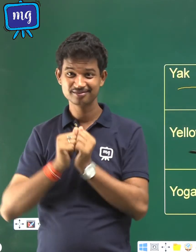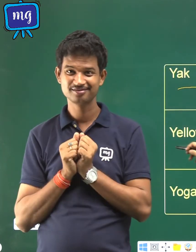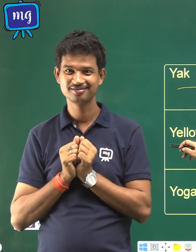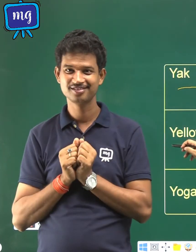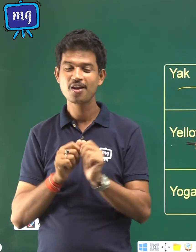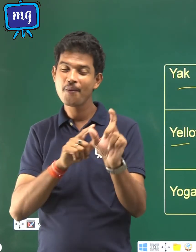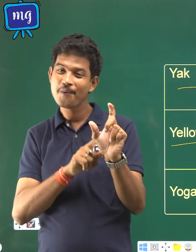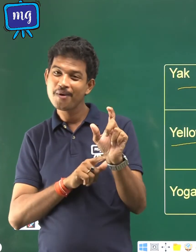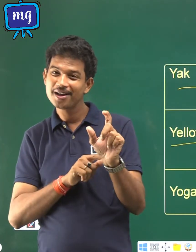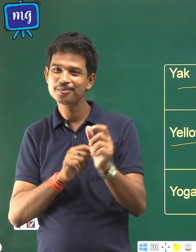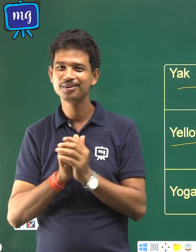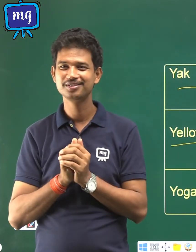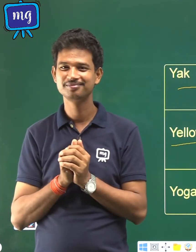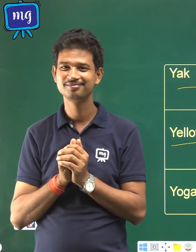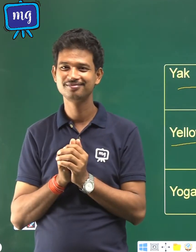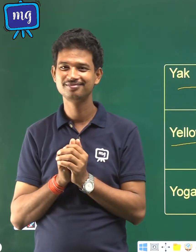Y for